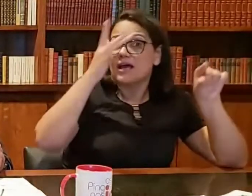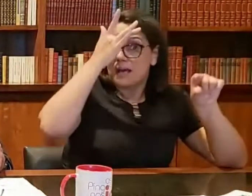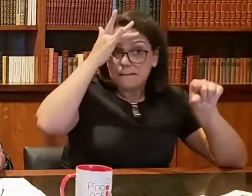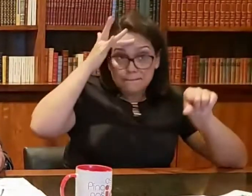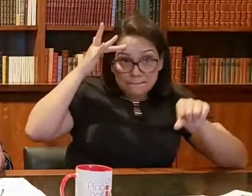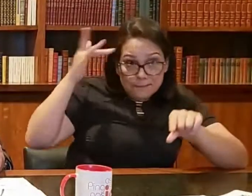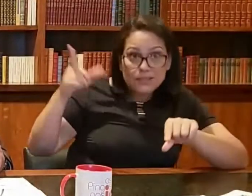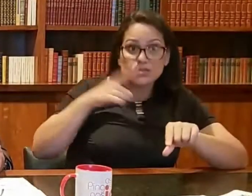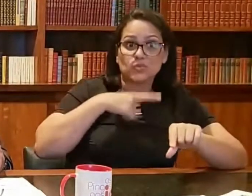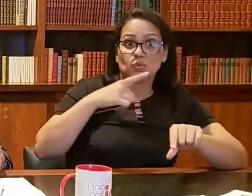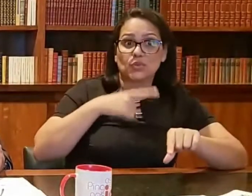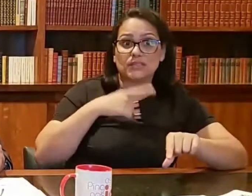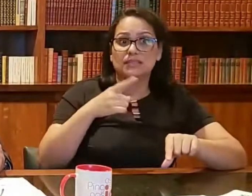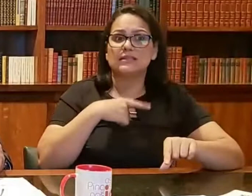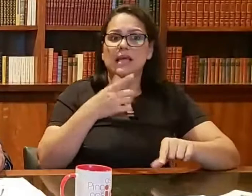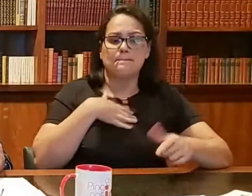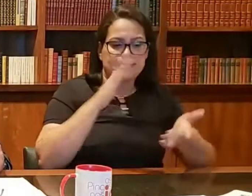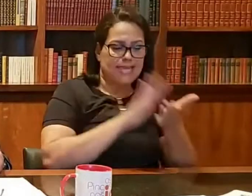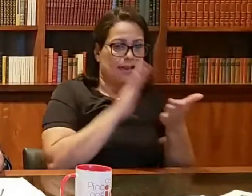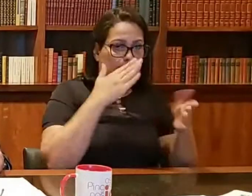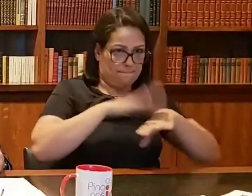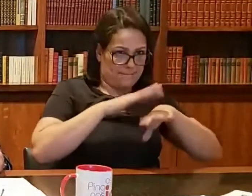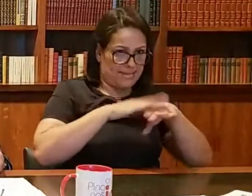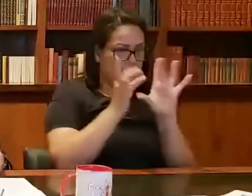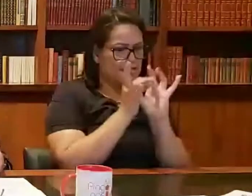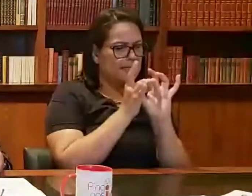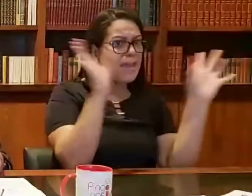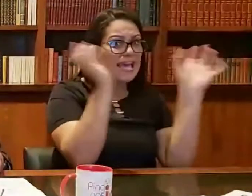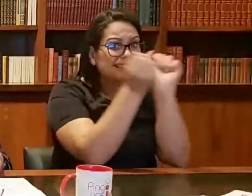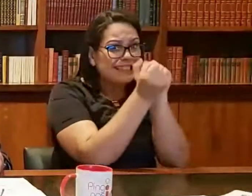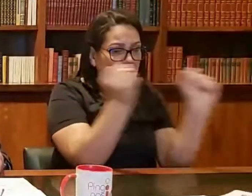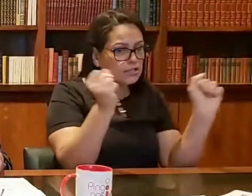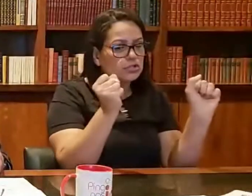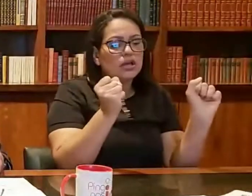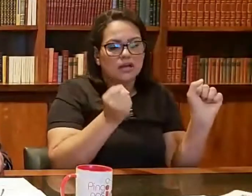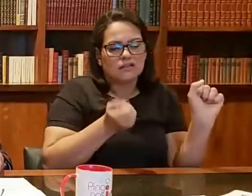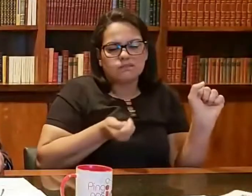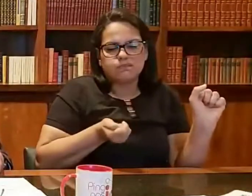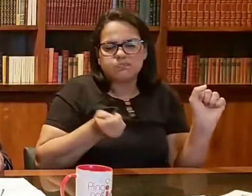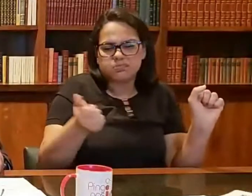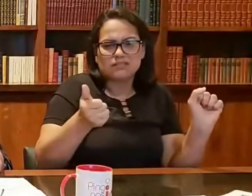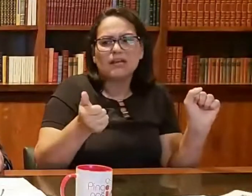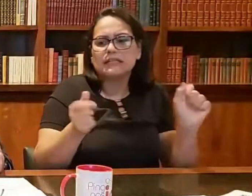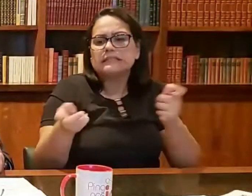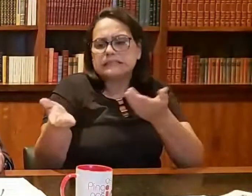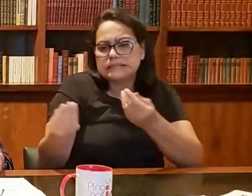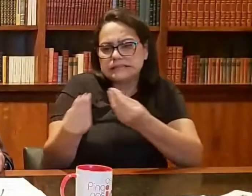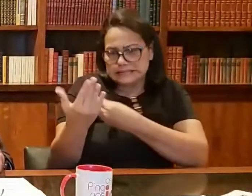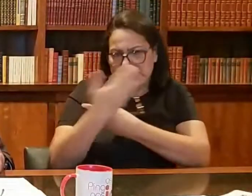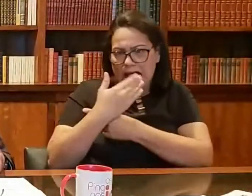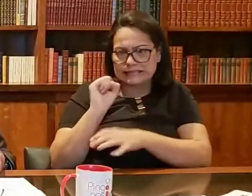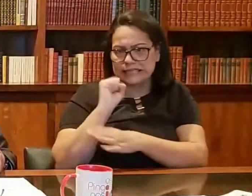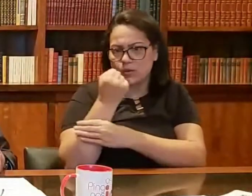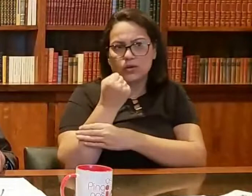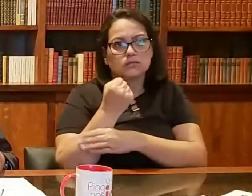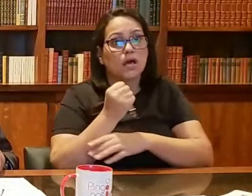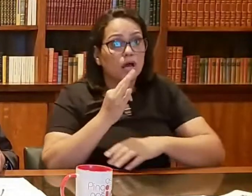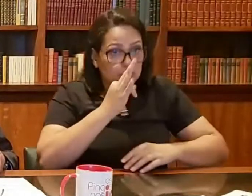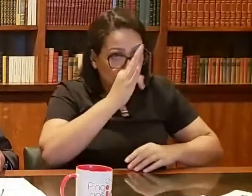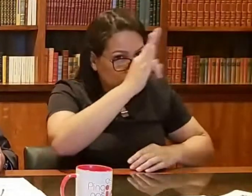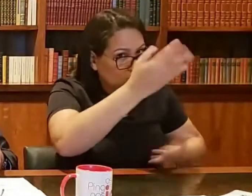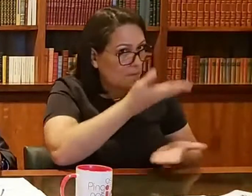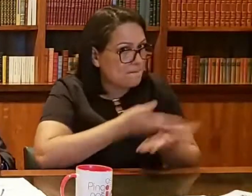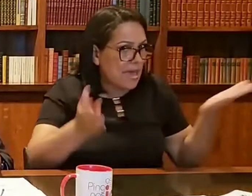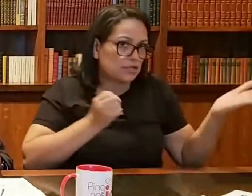mão de um milímetro da sua liberdade em troca de segurança, seja o que for, não terá nada